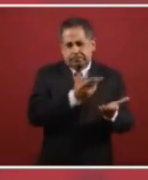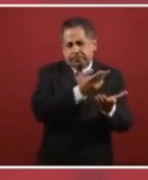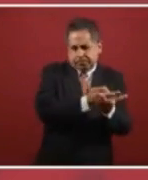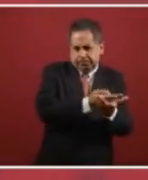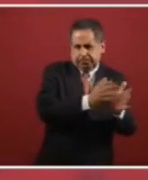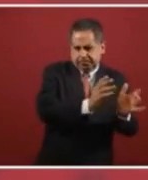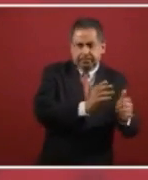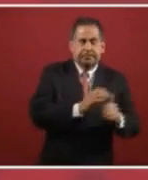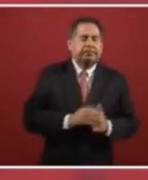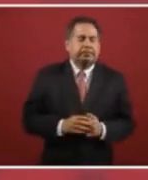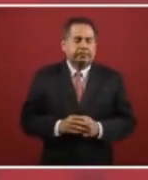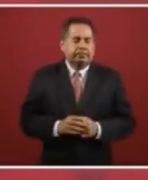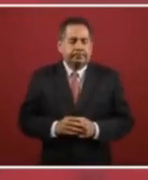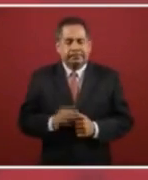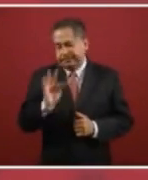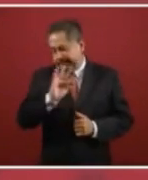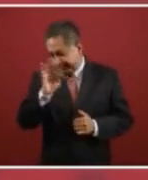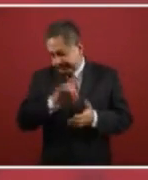y